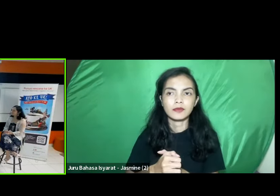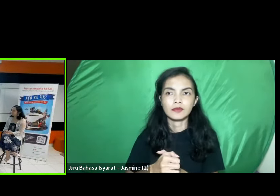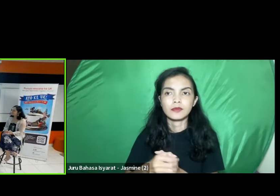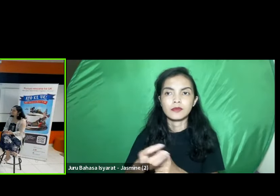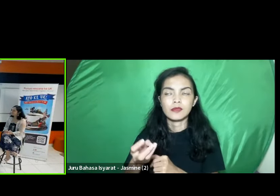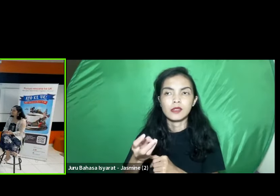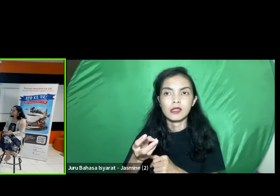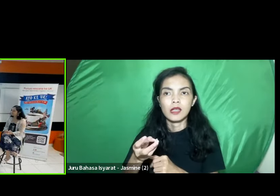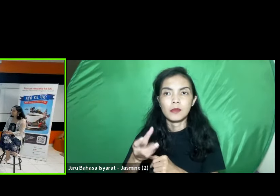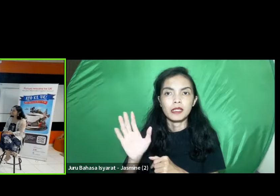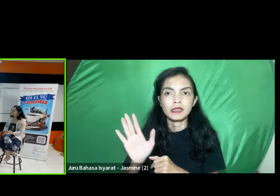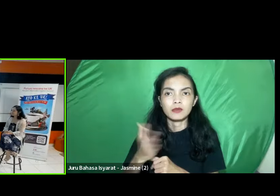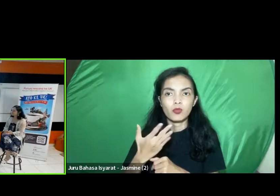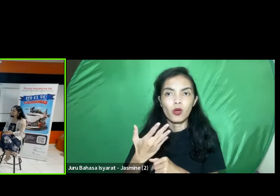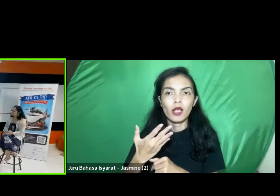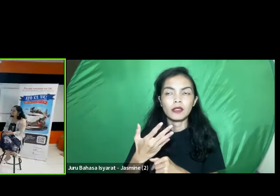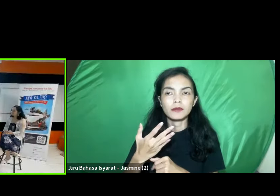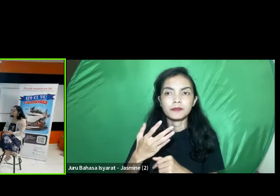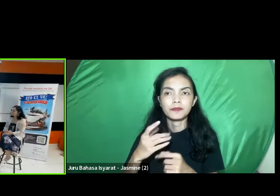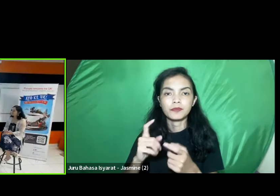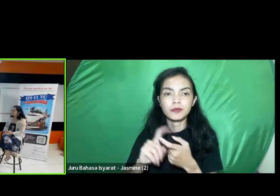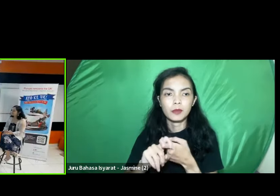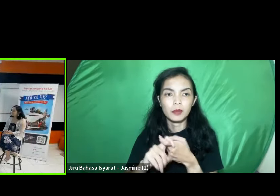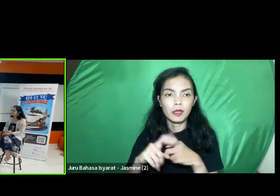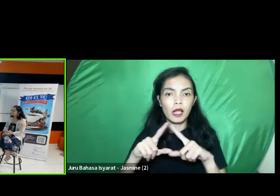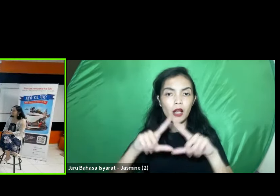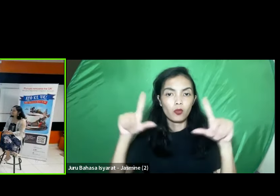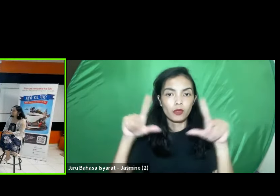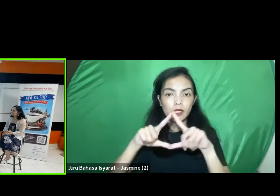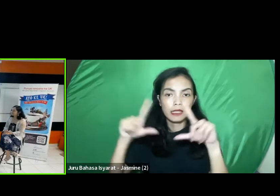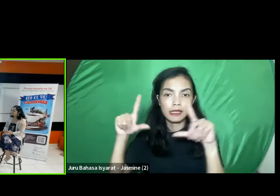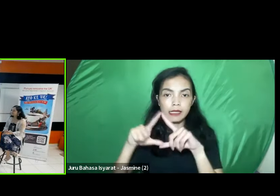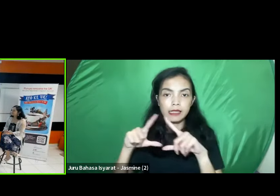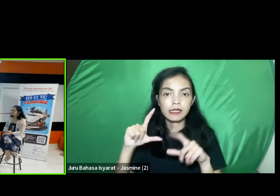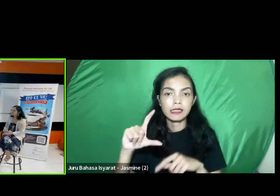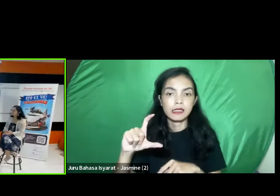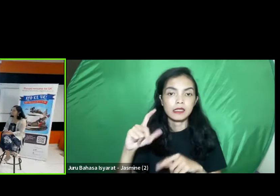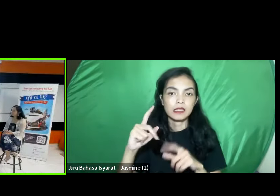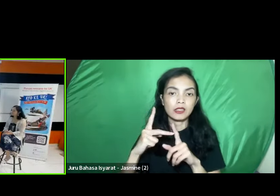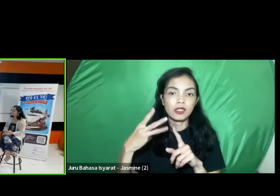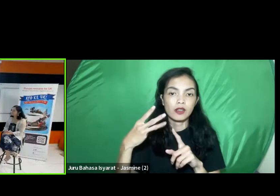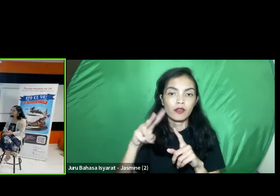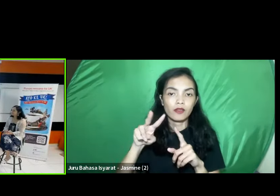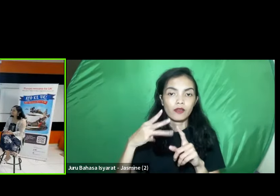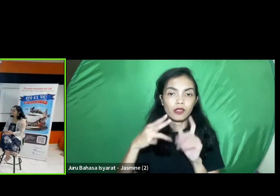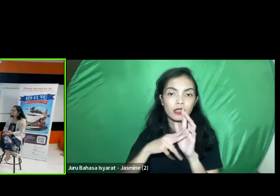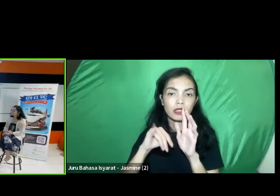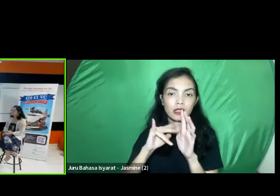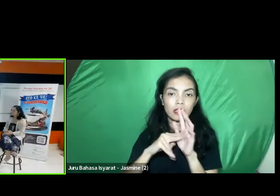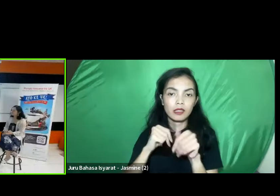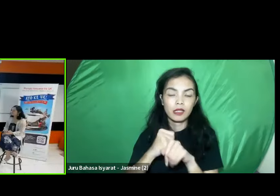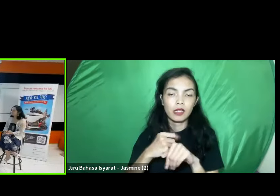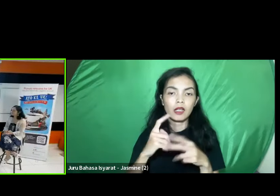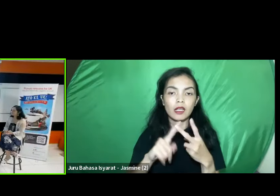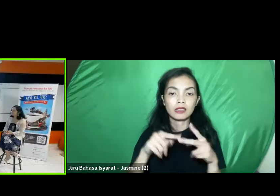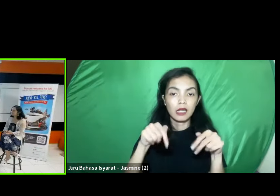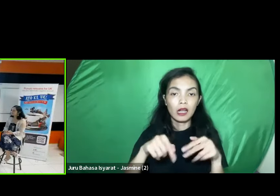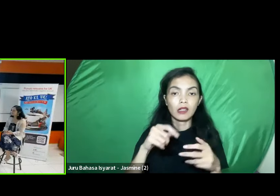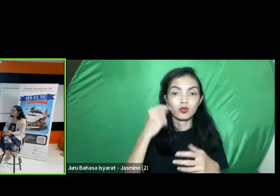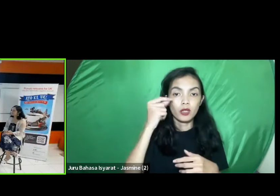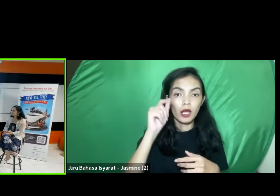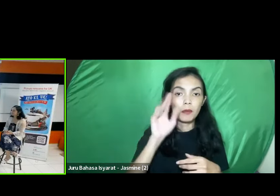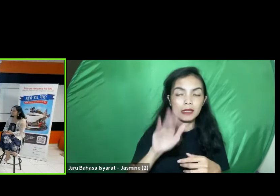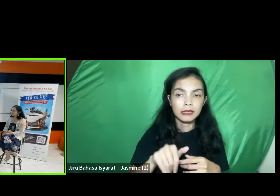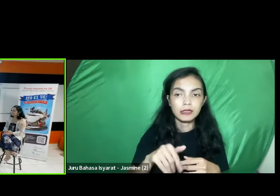hampir semua teman-teman yang udah jadi alumni atau yang lagi scholar di sana ada banyak pernyataan atau